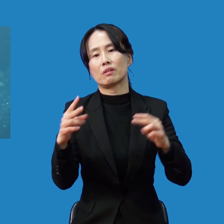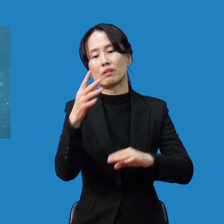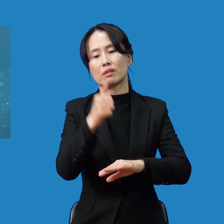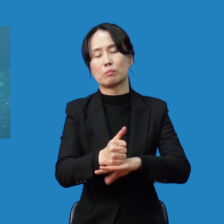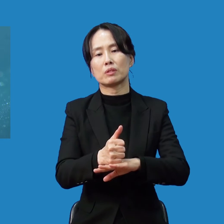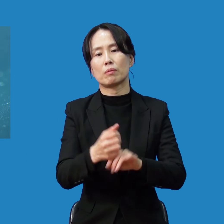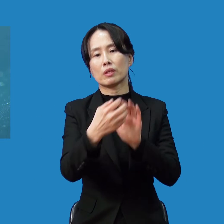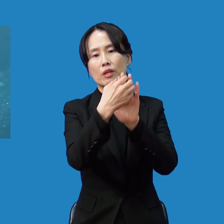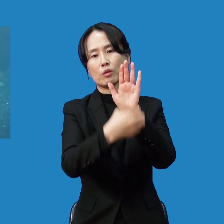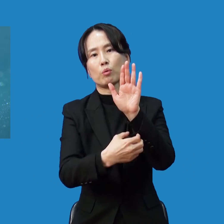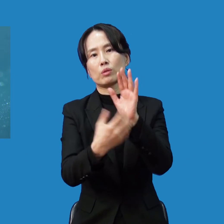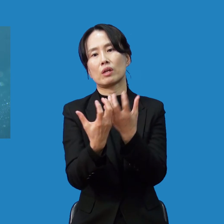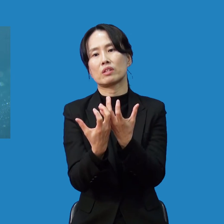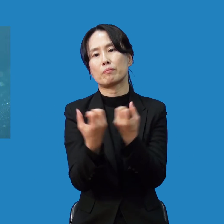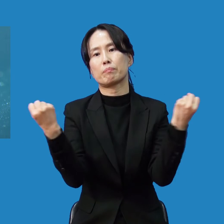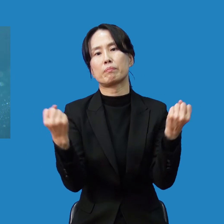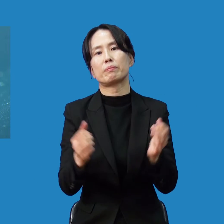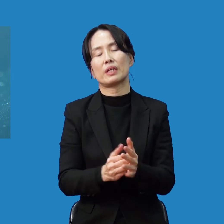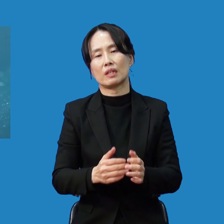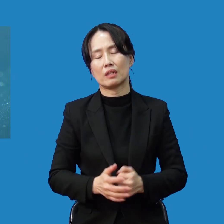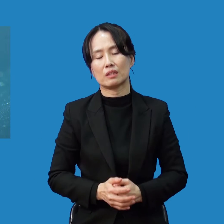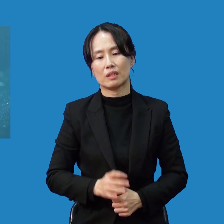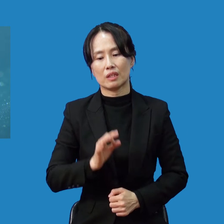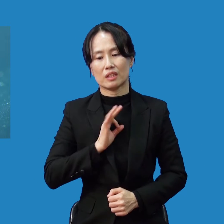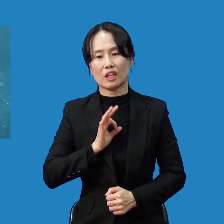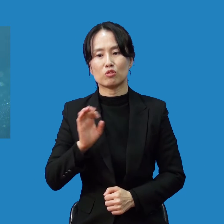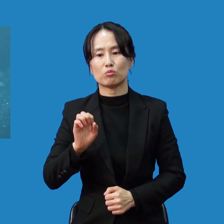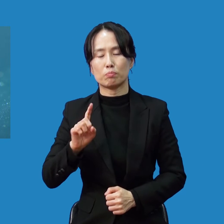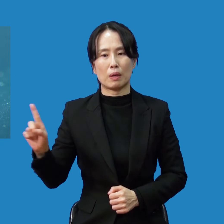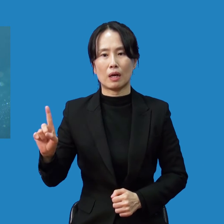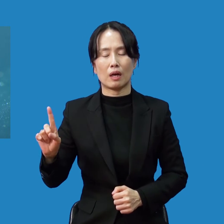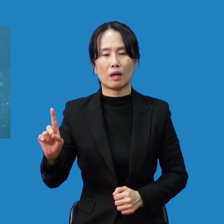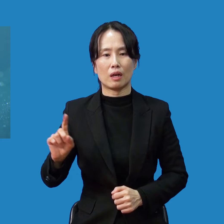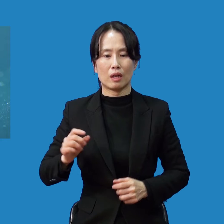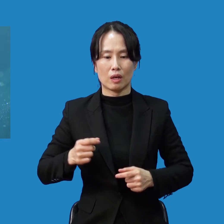그것이 단추파와 옷고름파입니다.